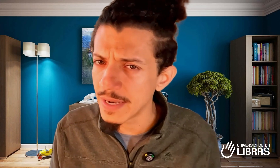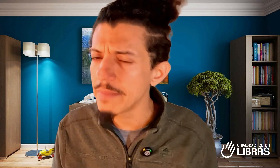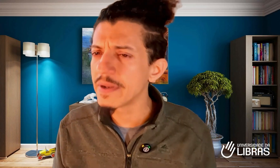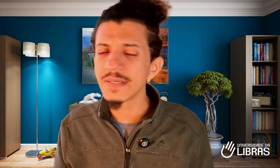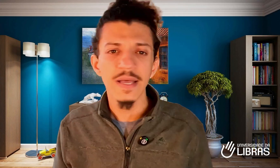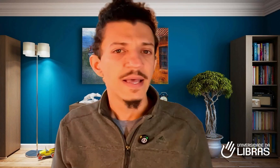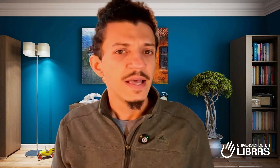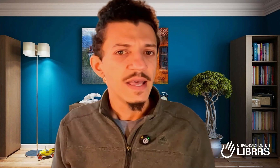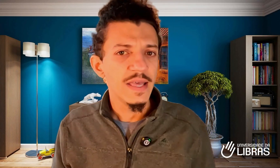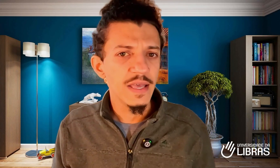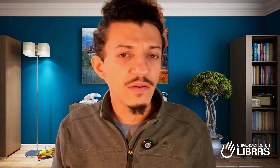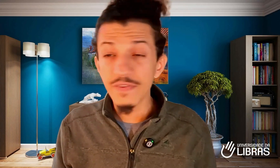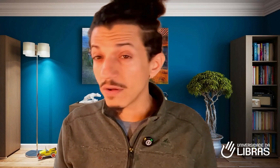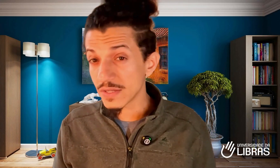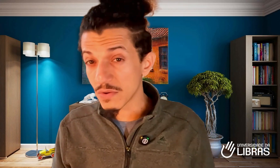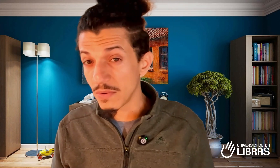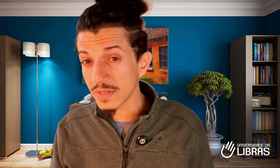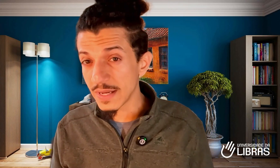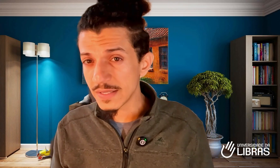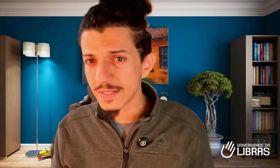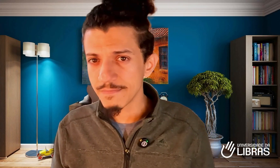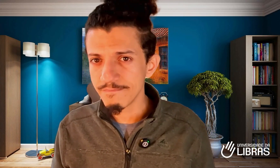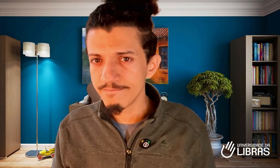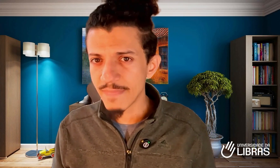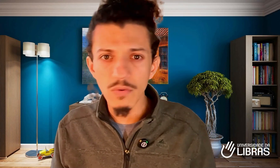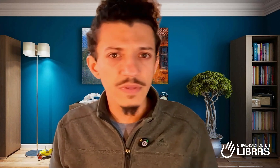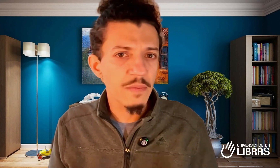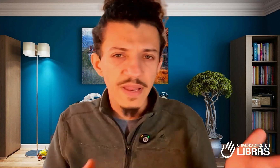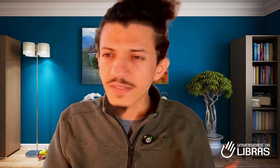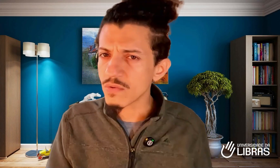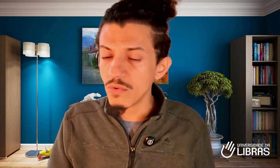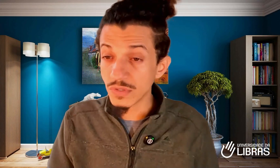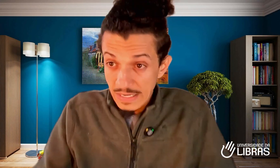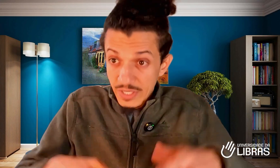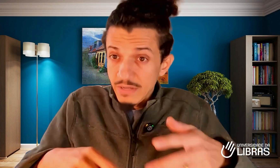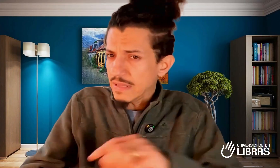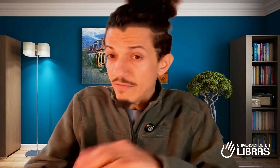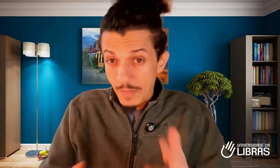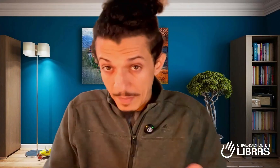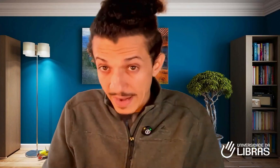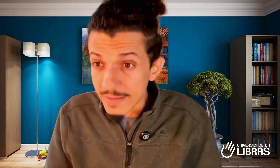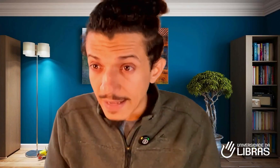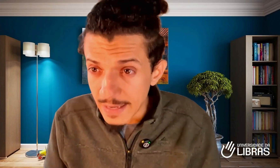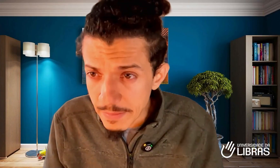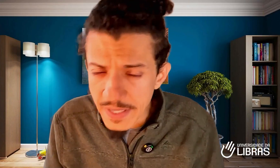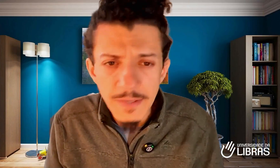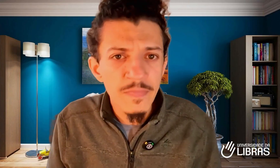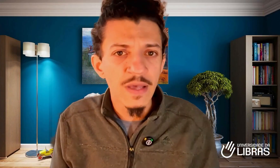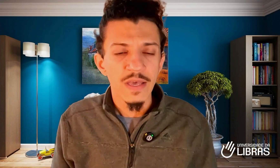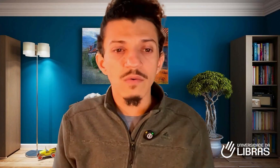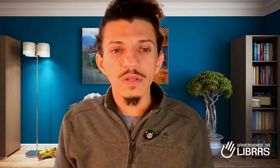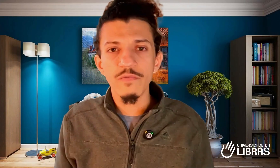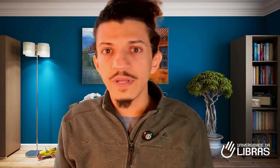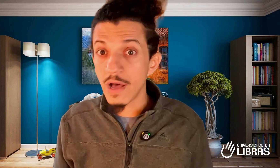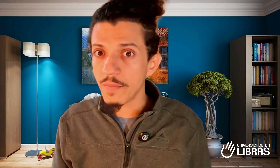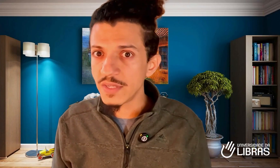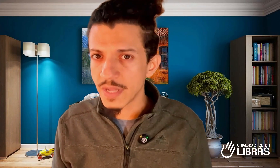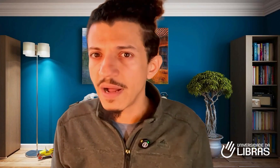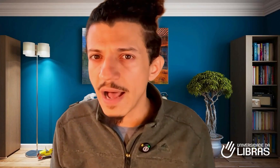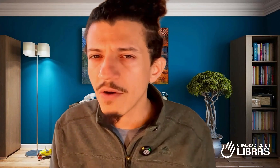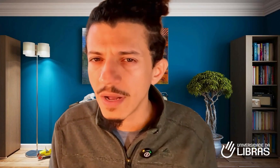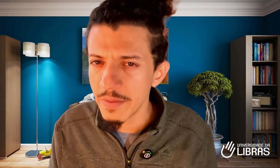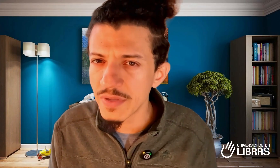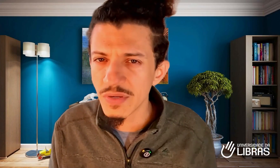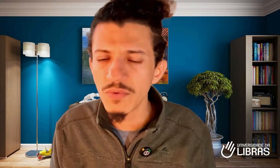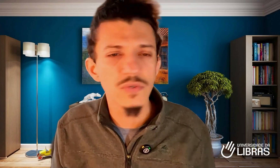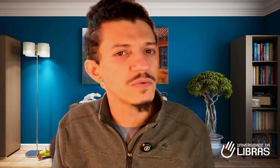aprendendo a Libras e, no final das contas, eu terminei esse curso achando que estava preparado na Libras e quando eu fui realmente